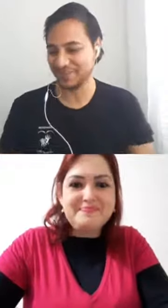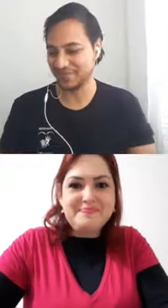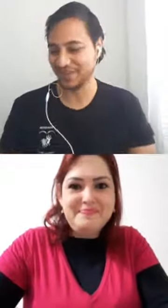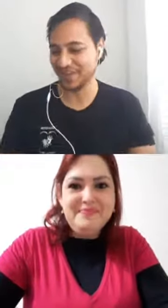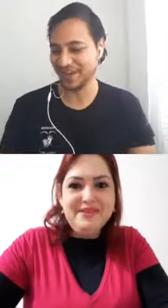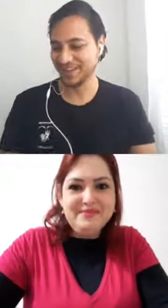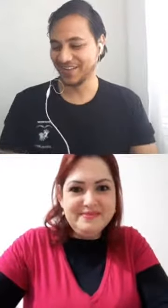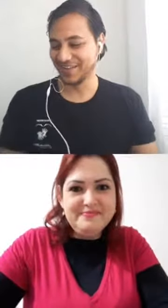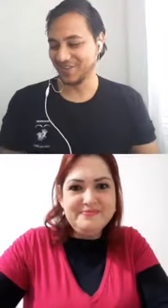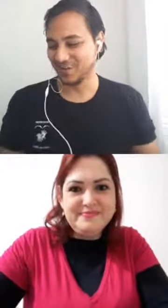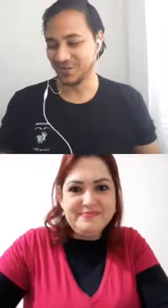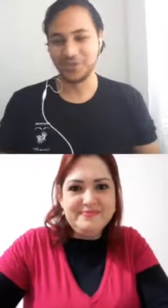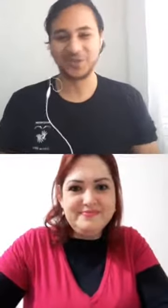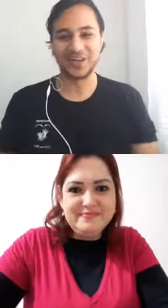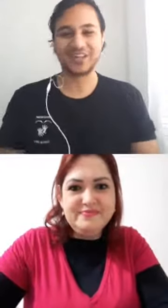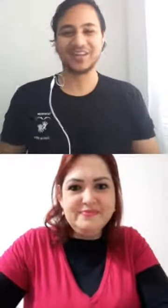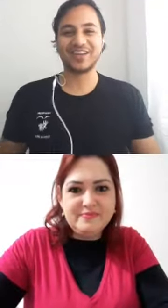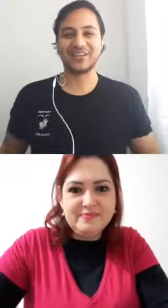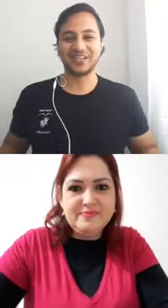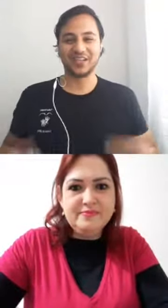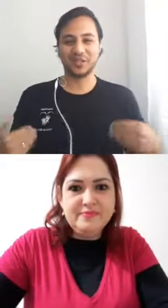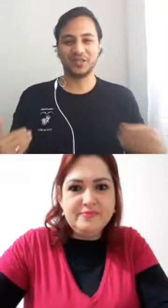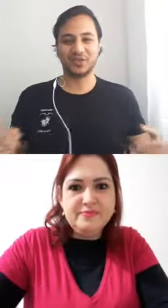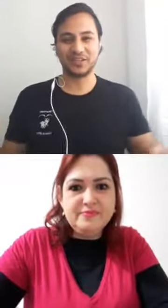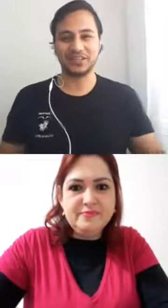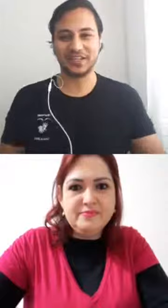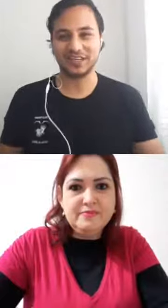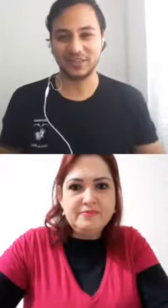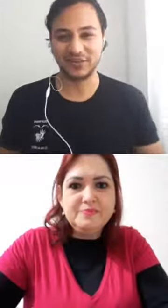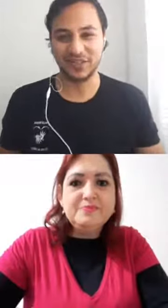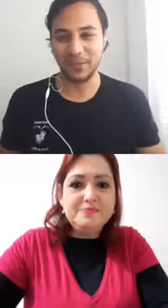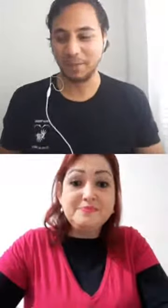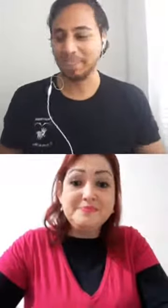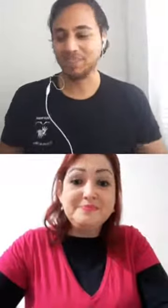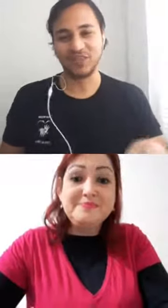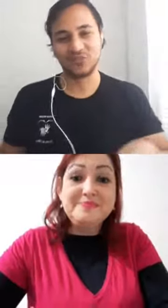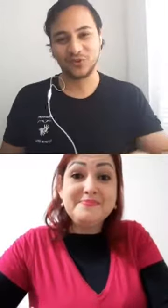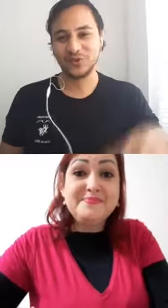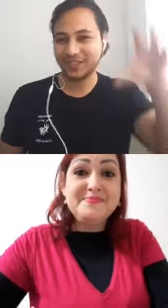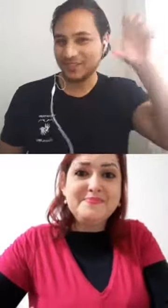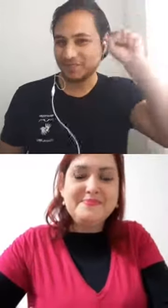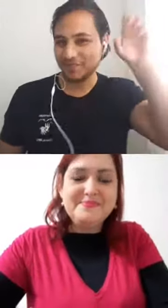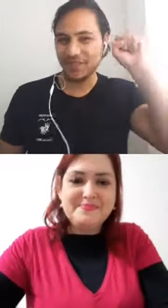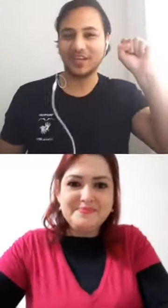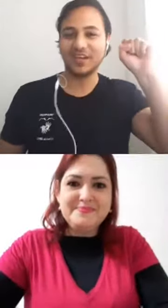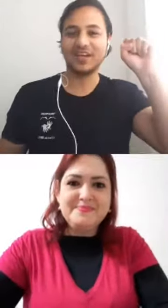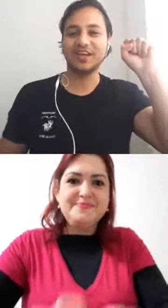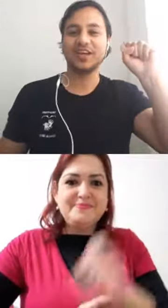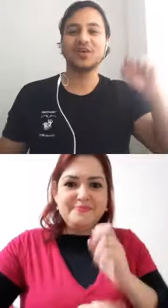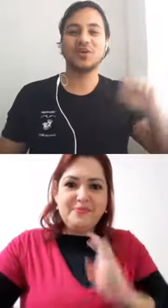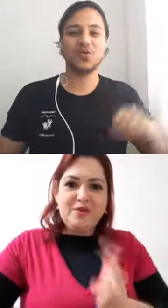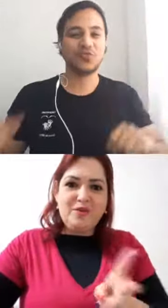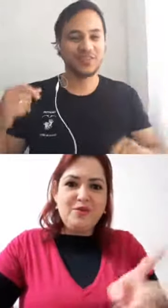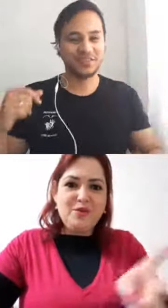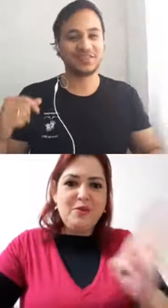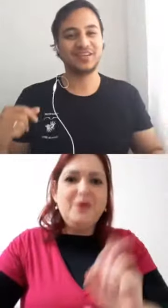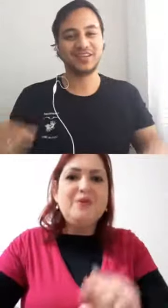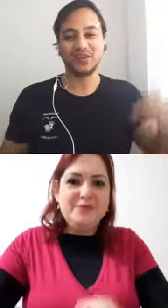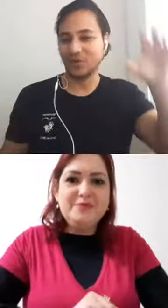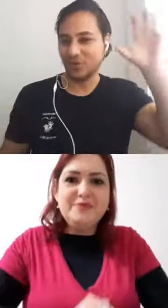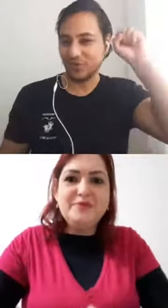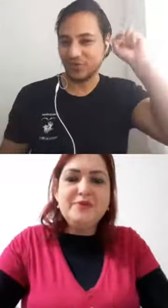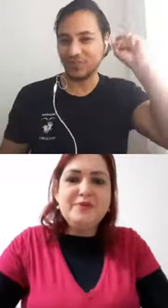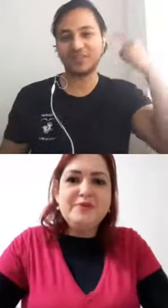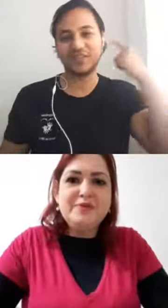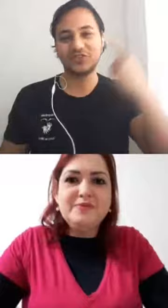Exatamente, muito bem. Vamos continuando então aqui, já que a gente entrou nessa questão de surdos e ouvintes, né?